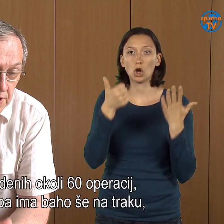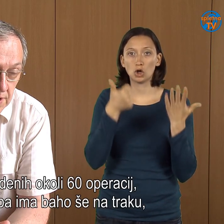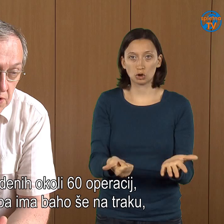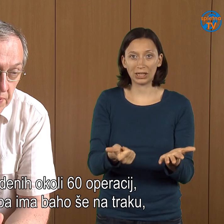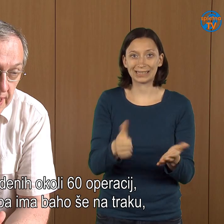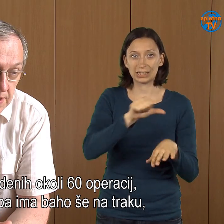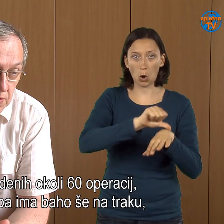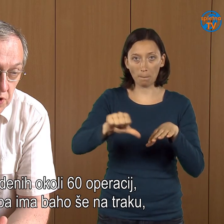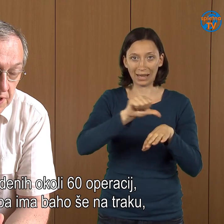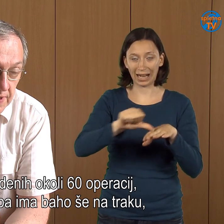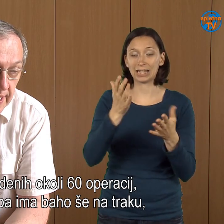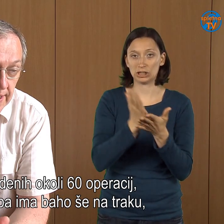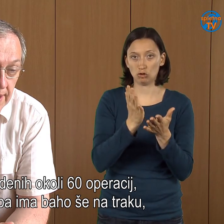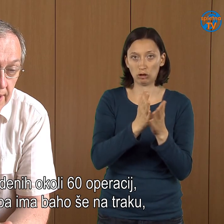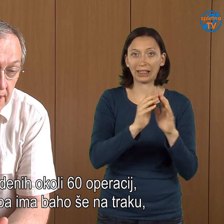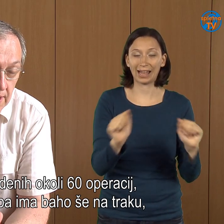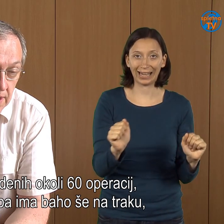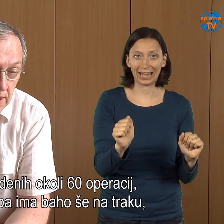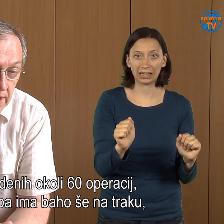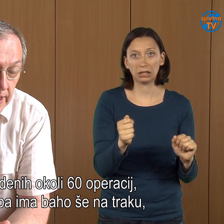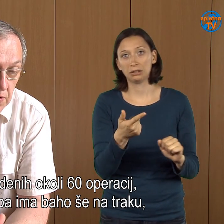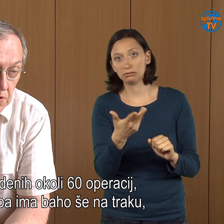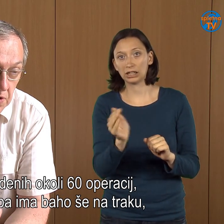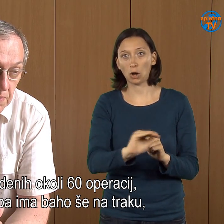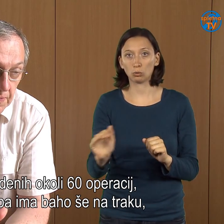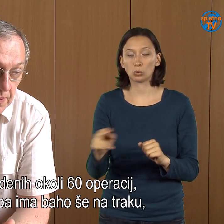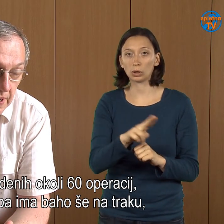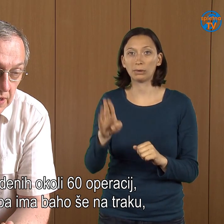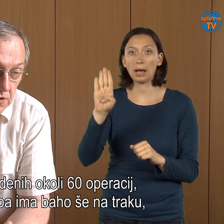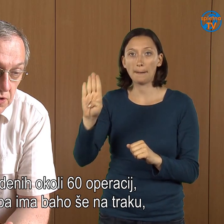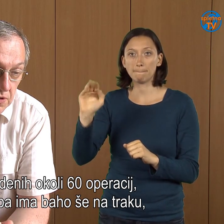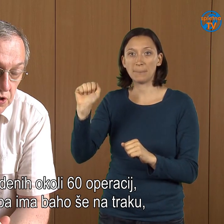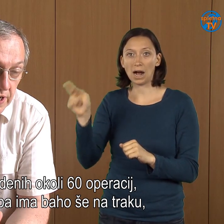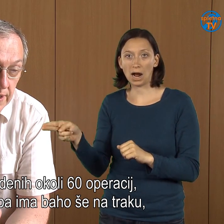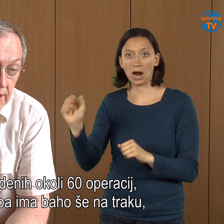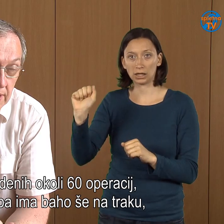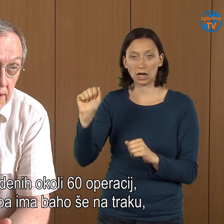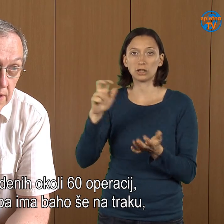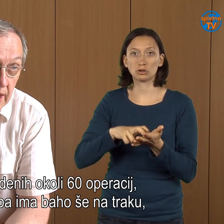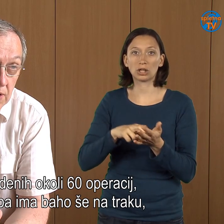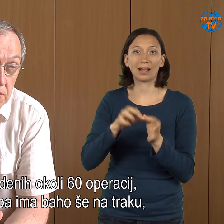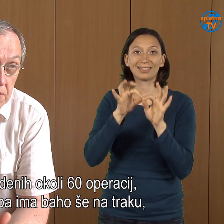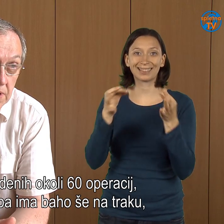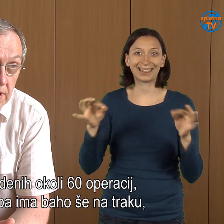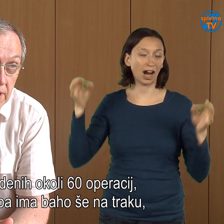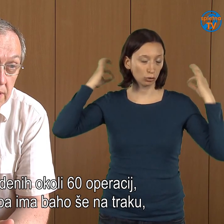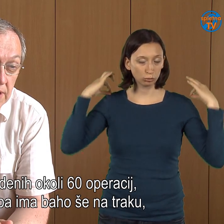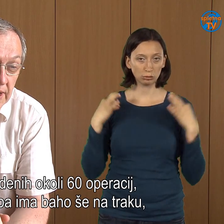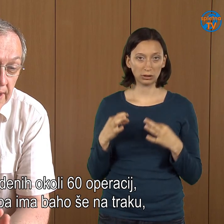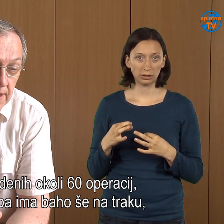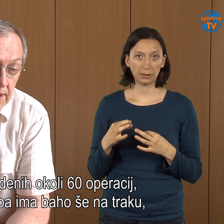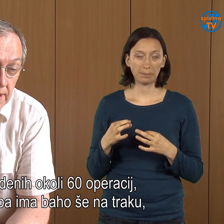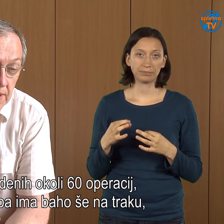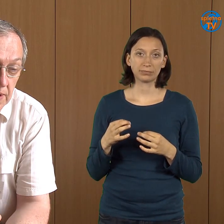okrog 60 operacij bilo že izvedenih, nekaj otrok ima pa baho še na traku, ker